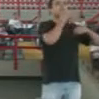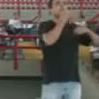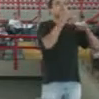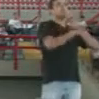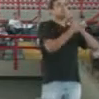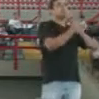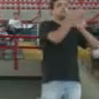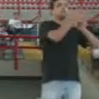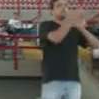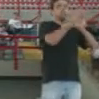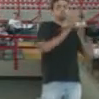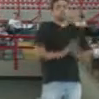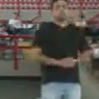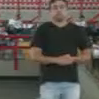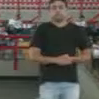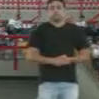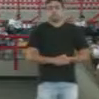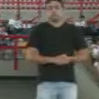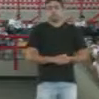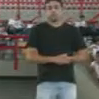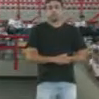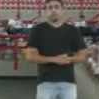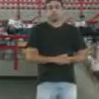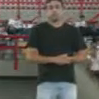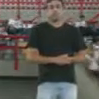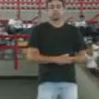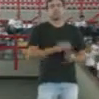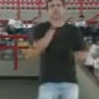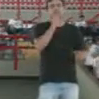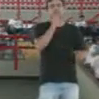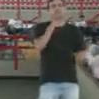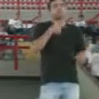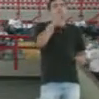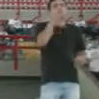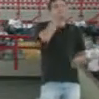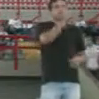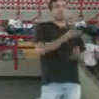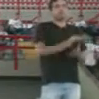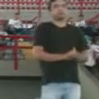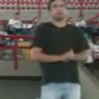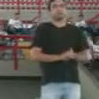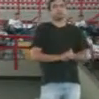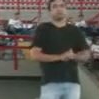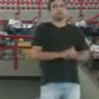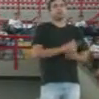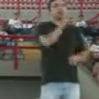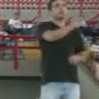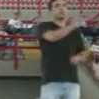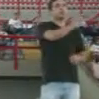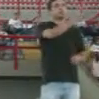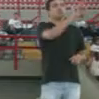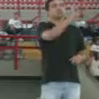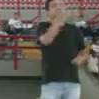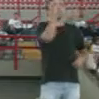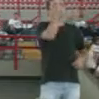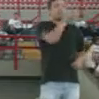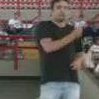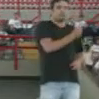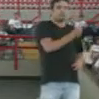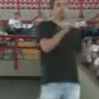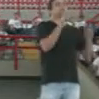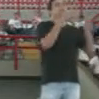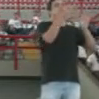texto. Ok? Por exemplo, quando eu digo assim, que dia lindo,